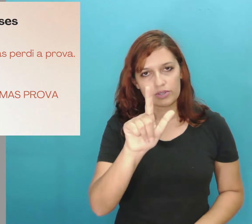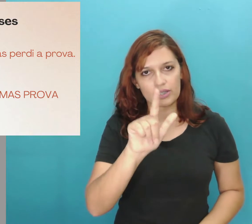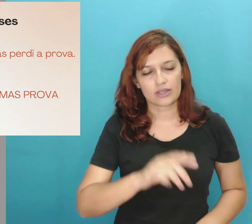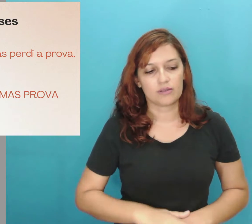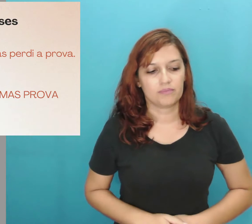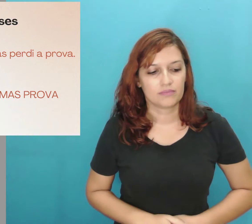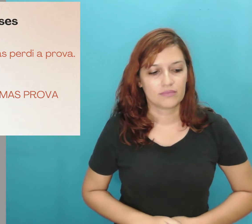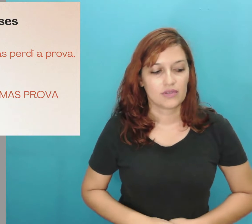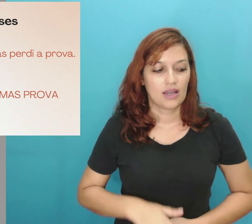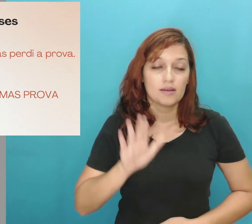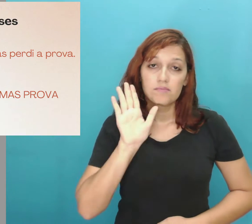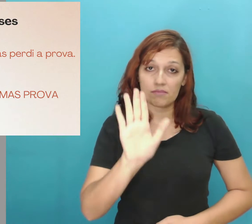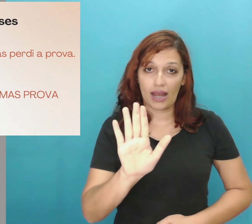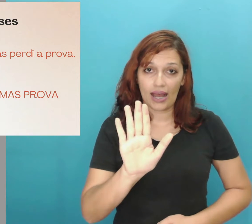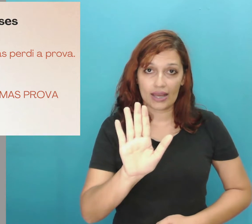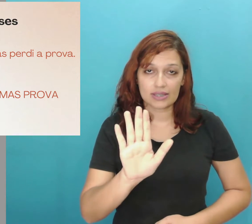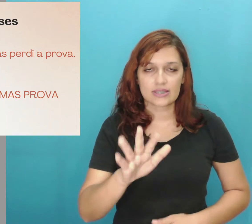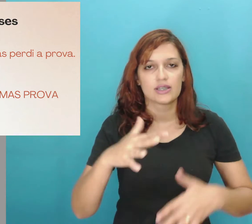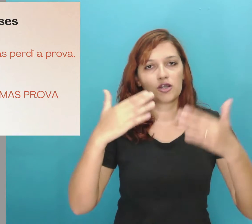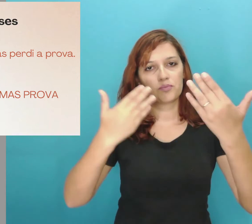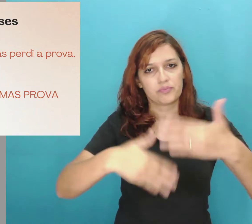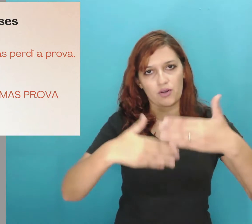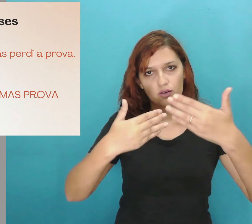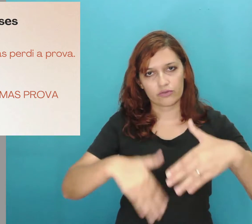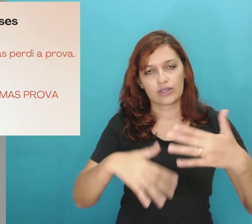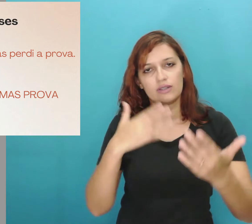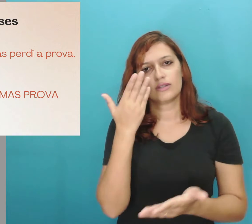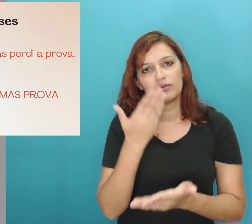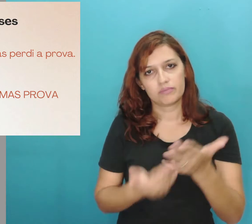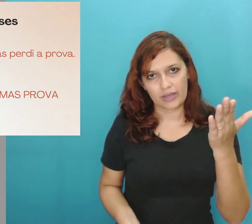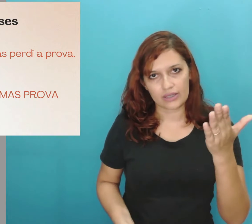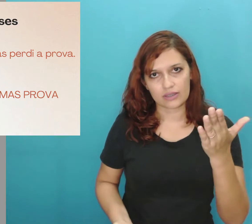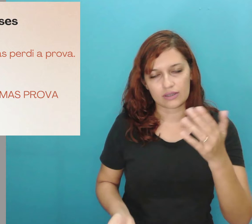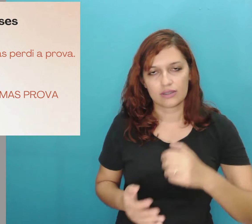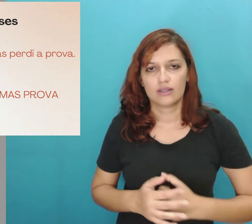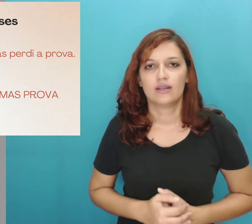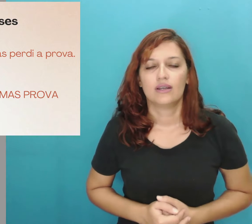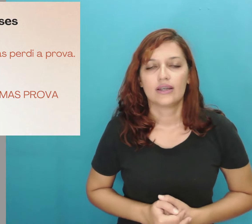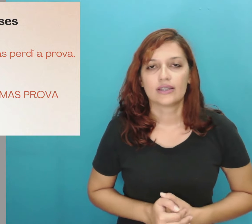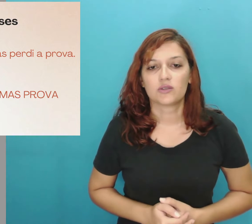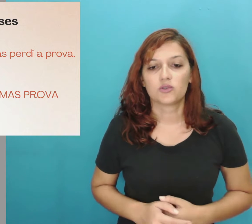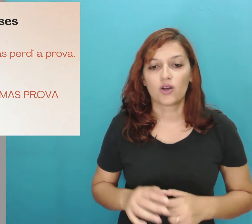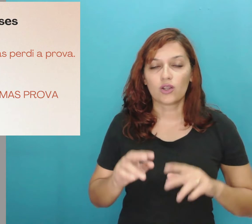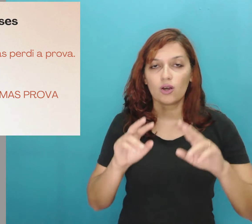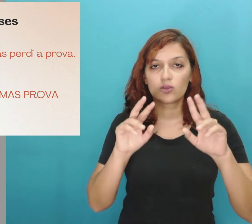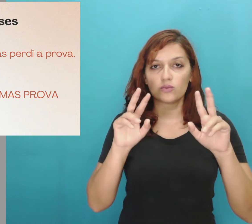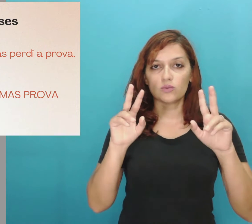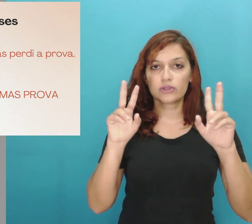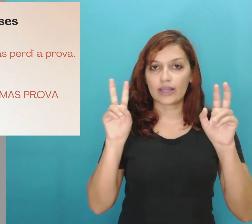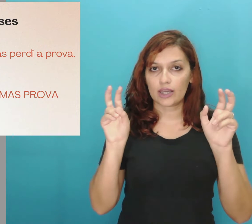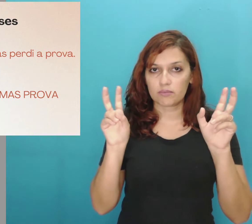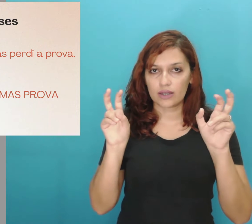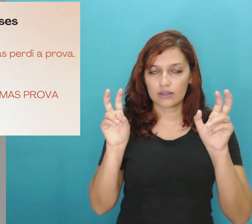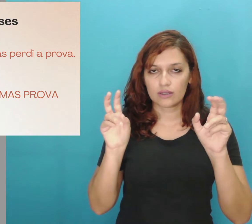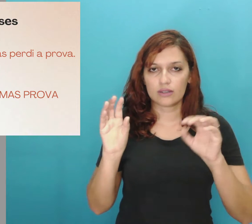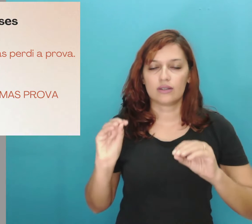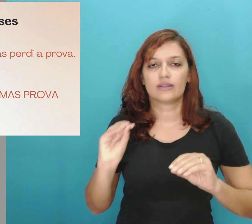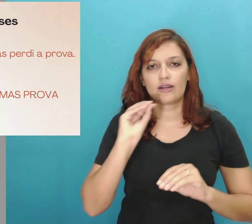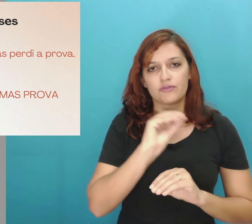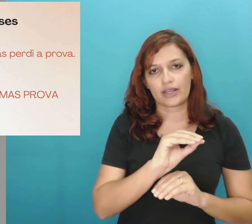consegui. Mais prova, perdi. Então, eu coloco o tema na